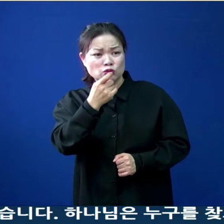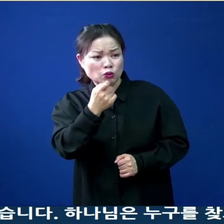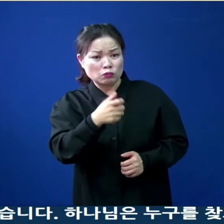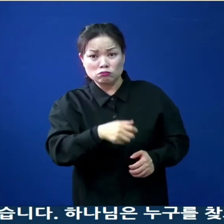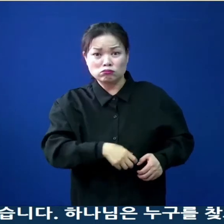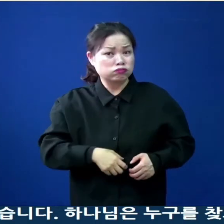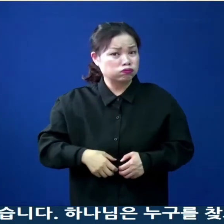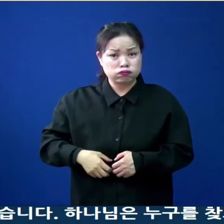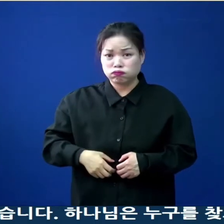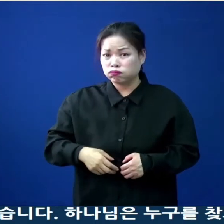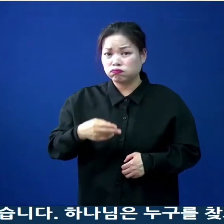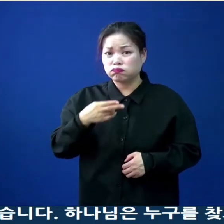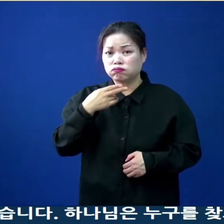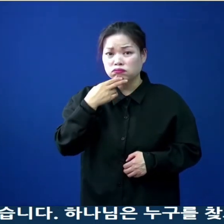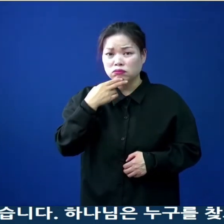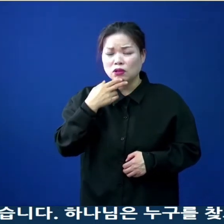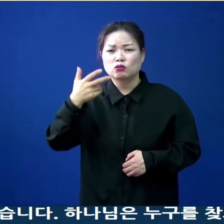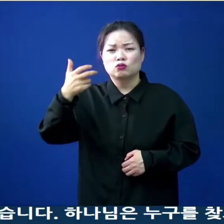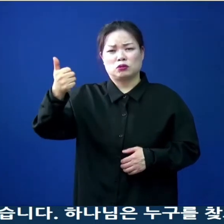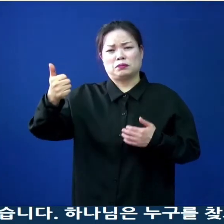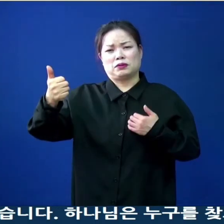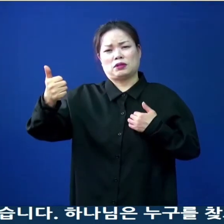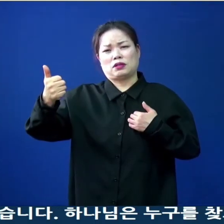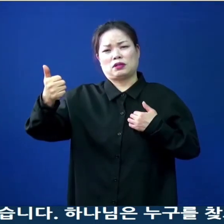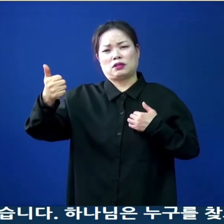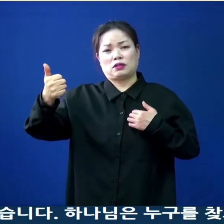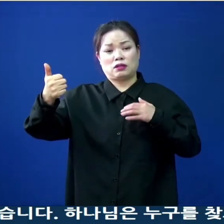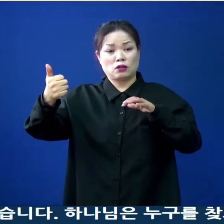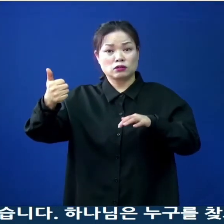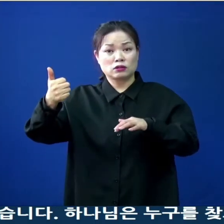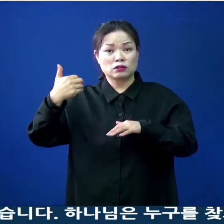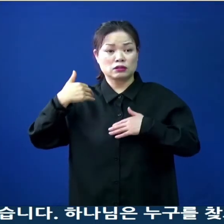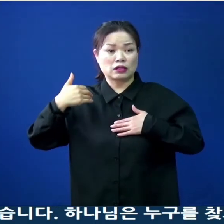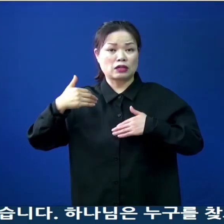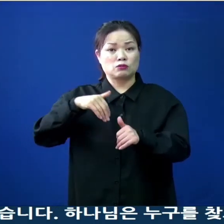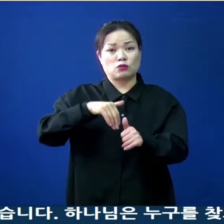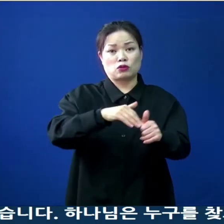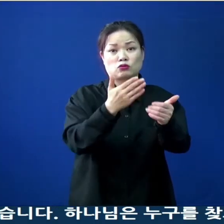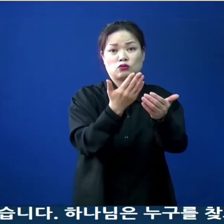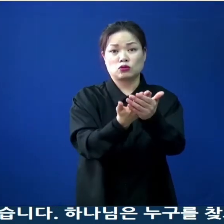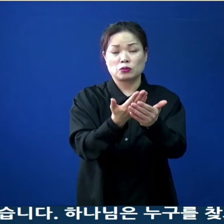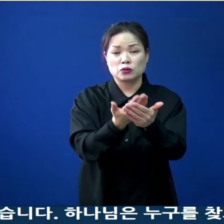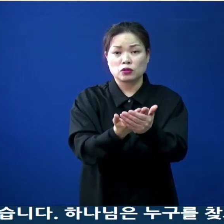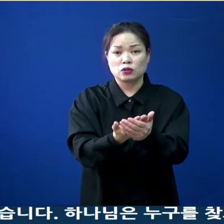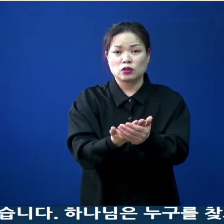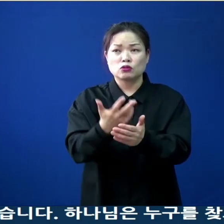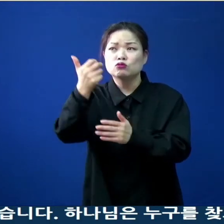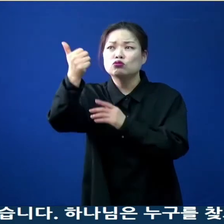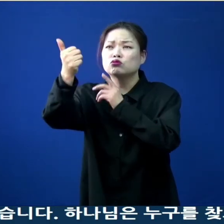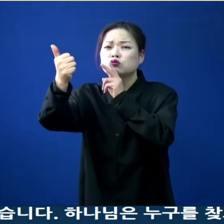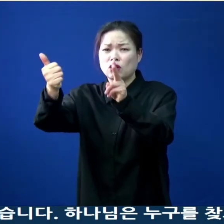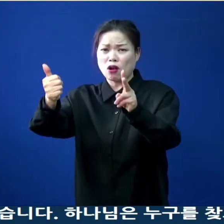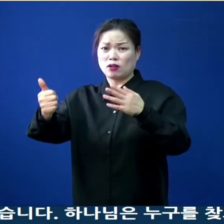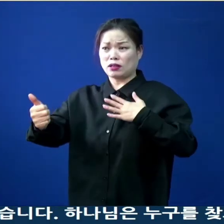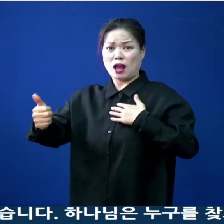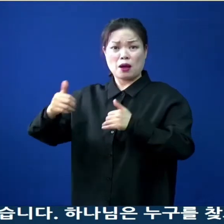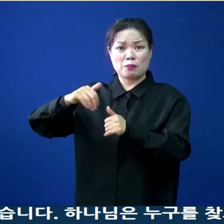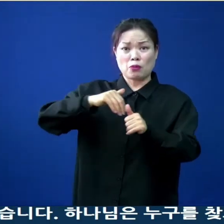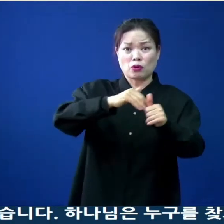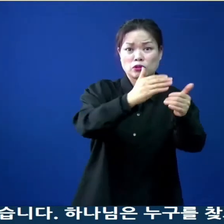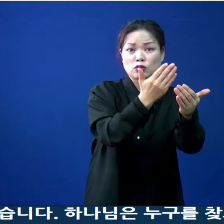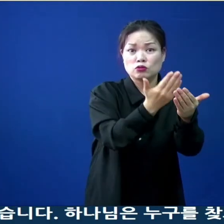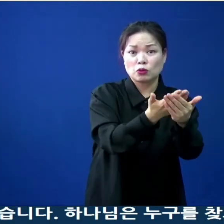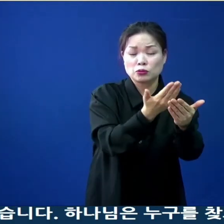주저함 없이 이렇게 말합니다. 주님, 내가 여기 있습니다. 나를 보내주옵소서. 주여, 내가 여기 있습니다. 나를